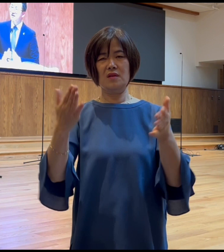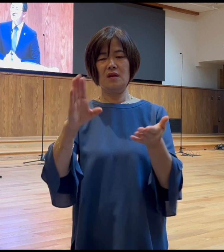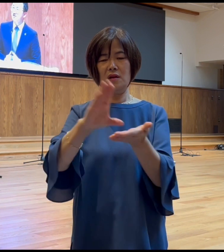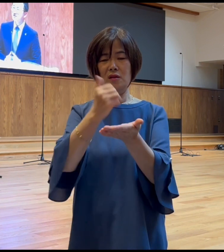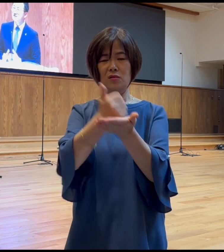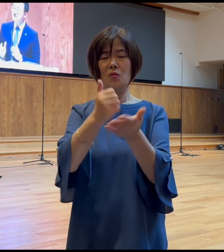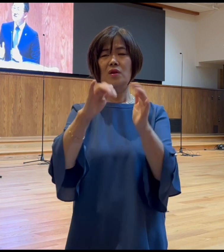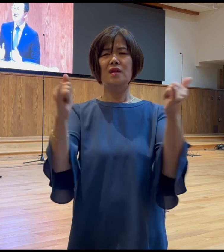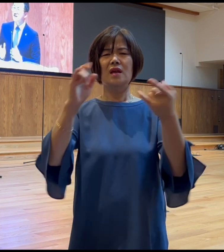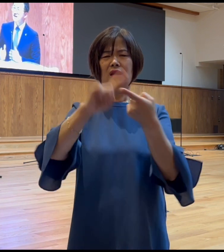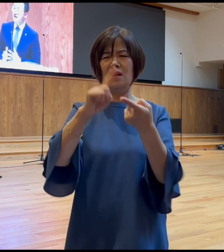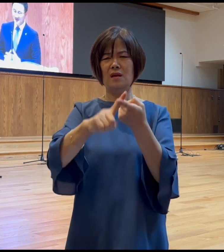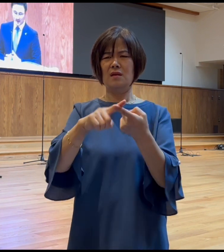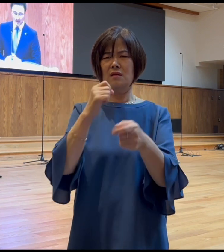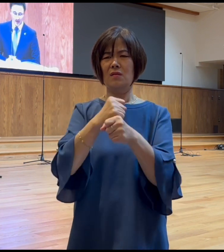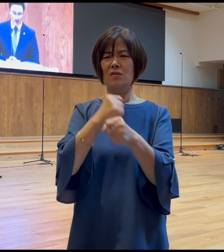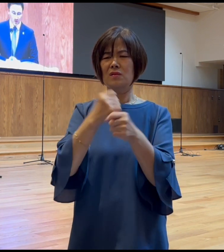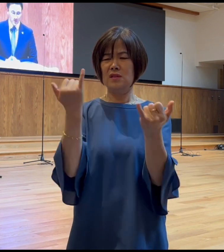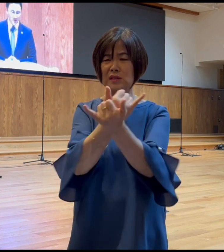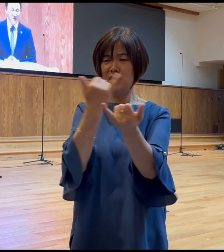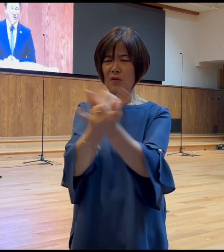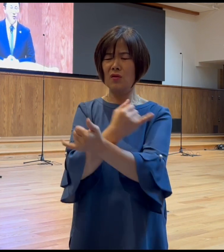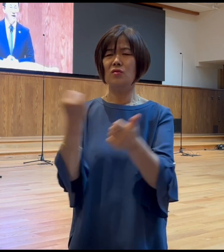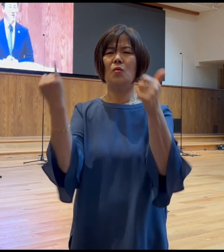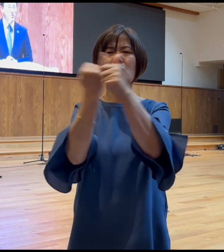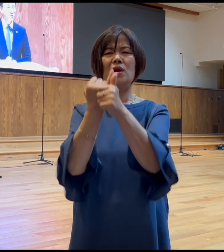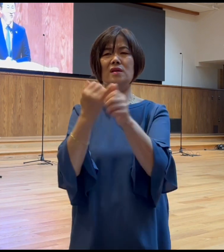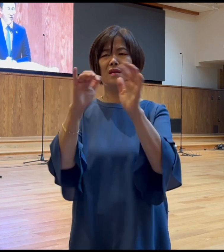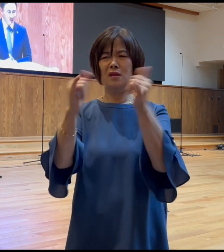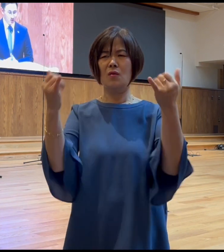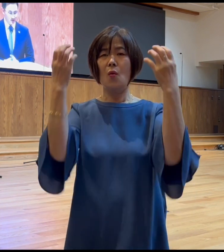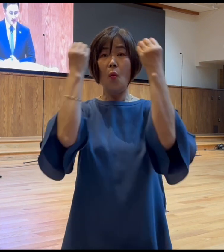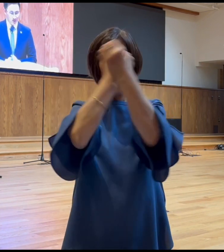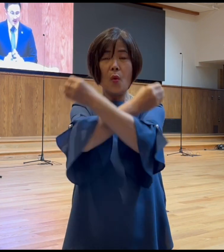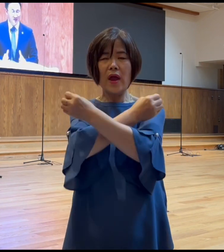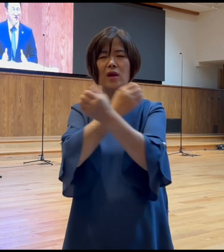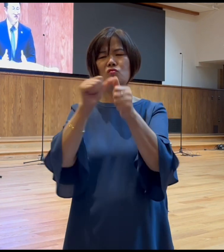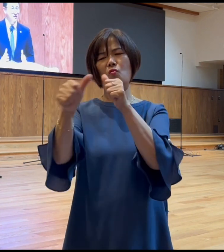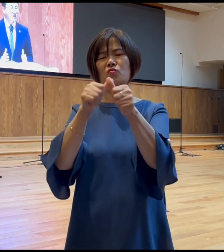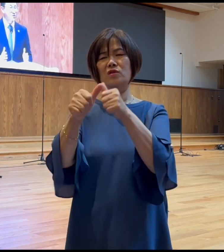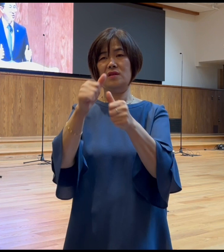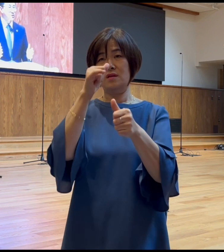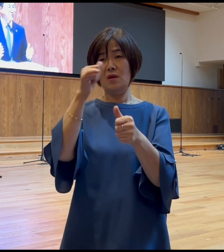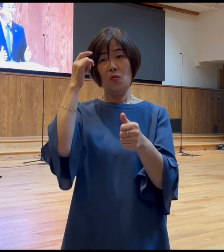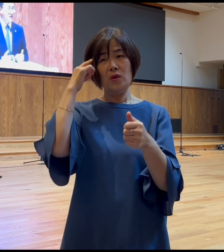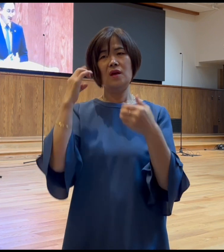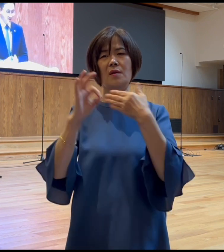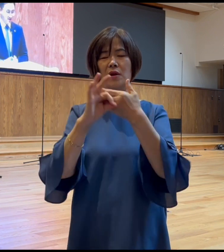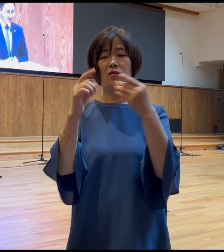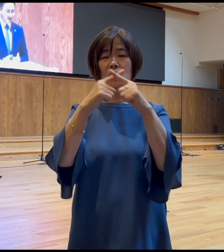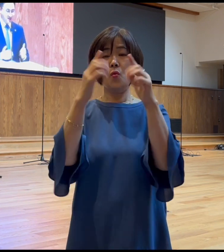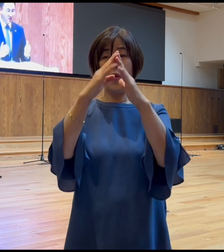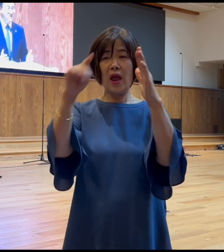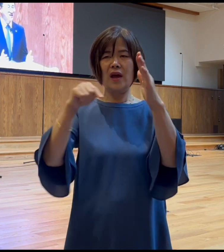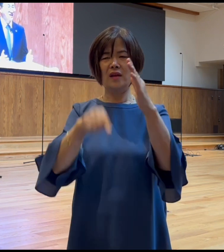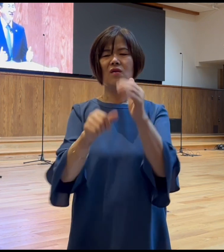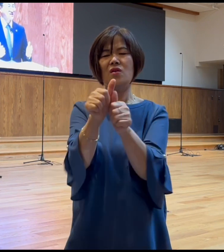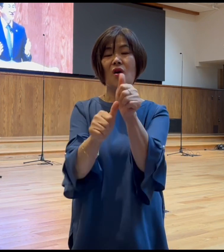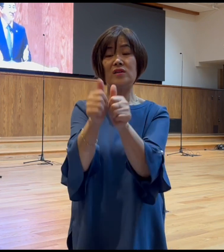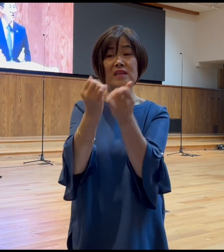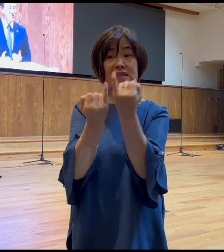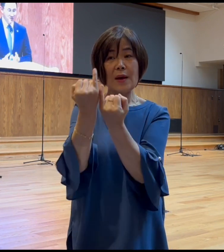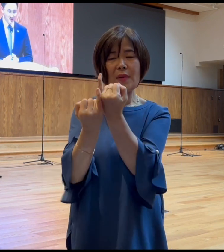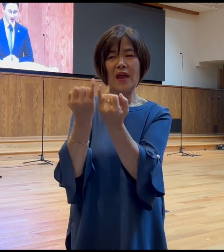그리스도인들에 대해서 근친상간하는 자들이라고 오해하는 소문이 퍼지기도 했습니다. 왜냐하면 교회 공동체 안에서